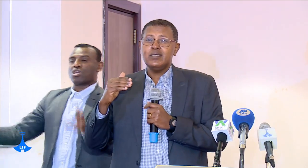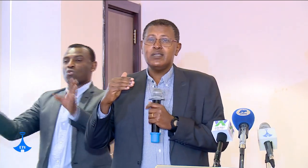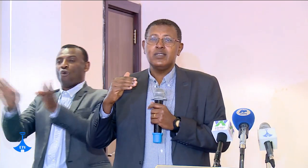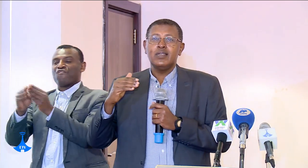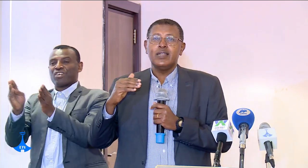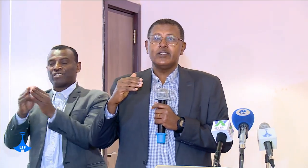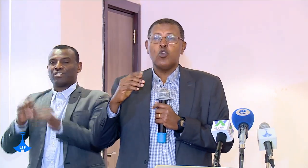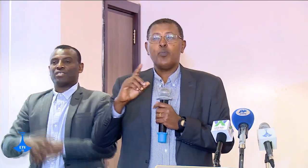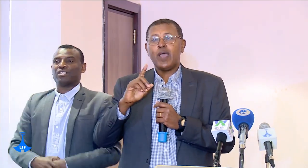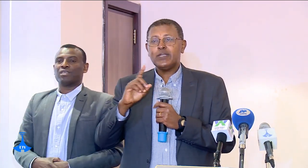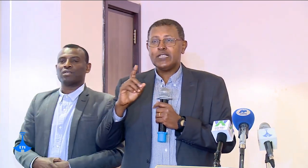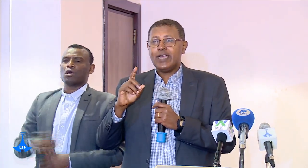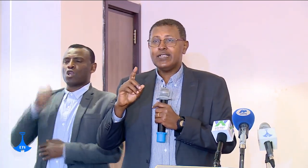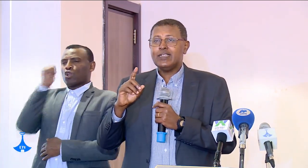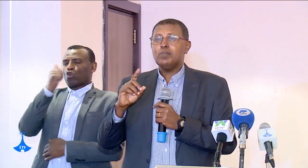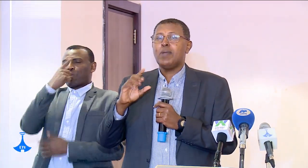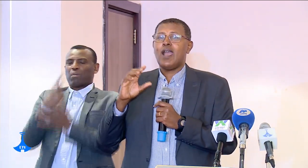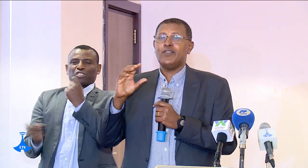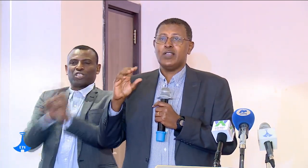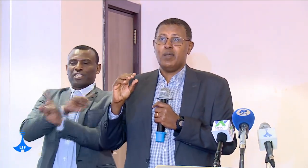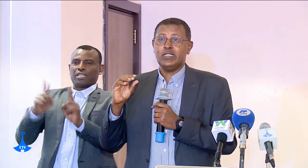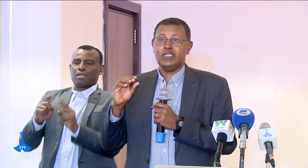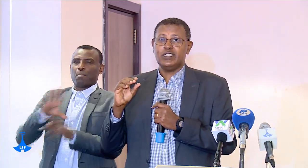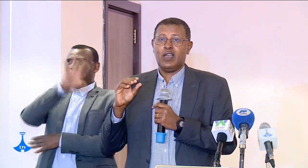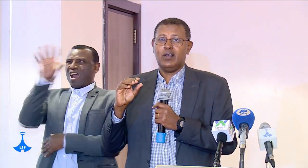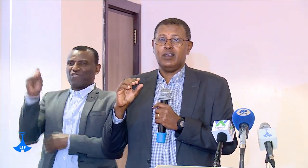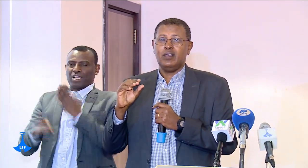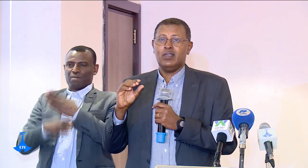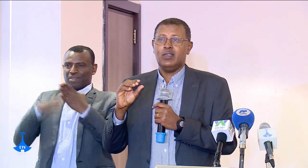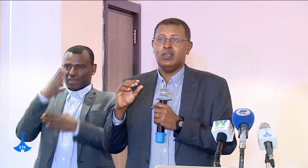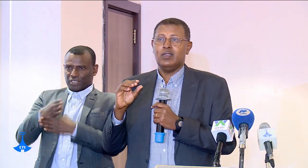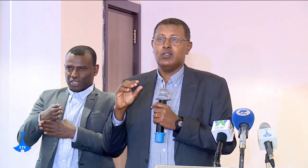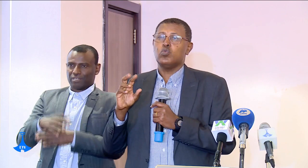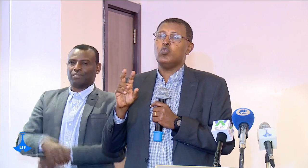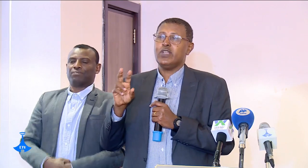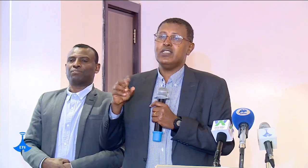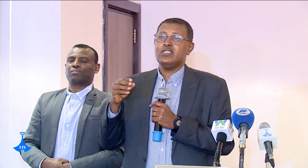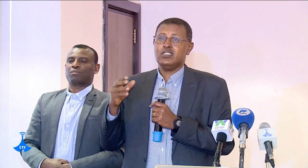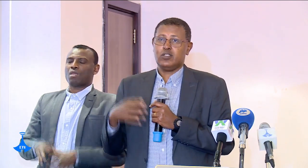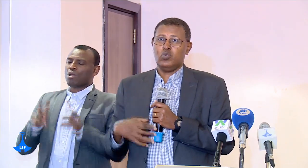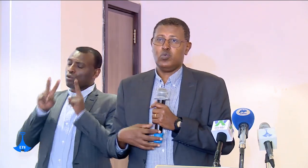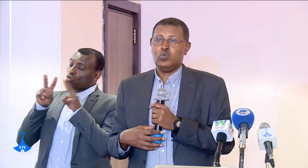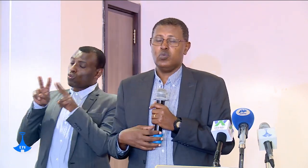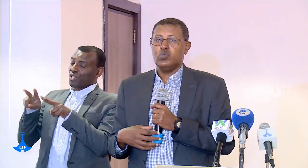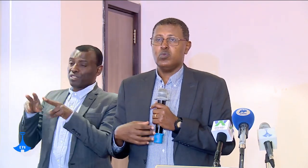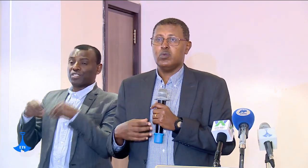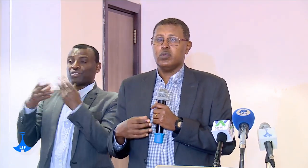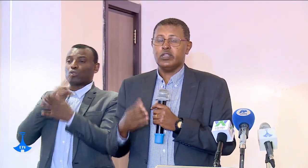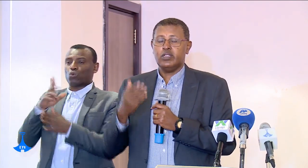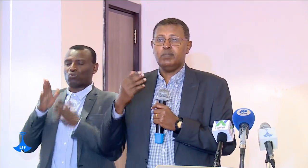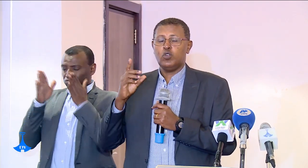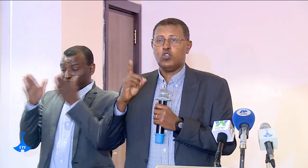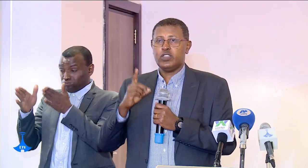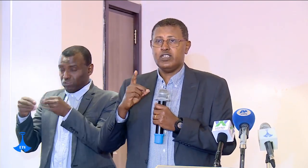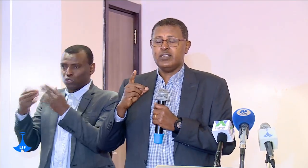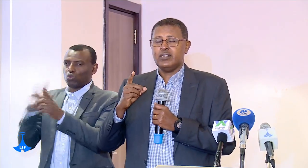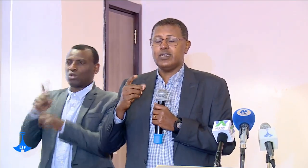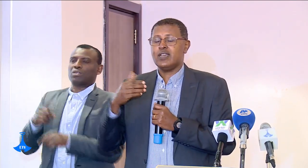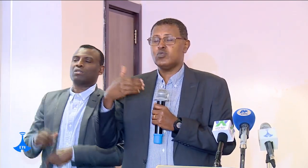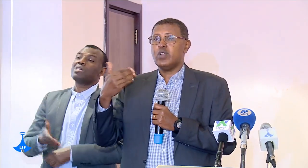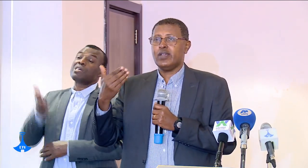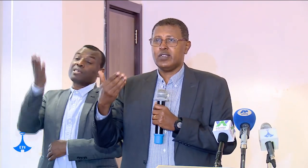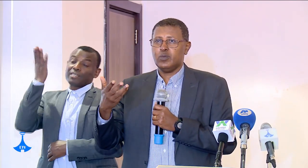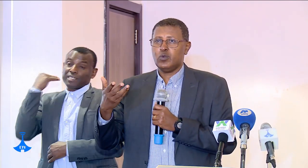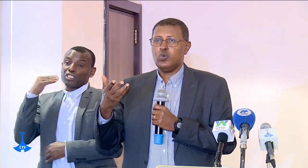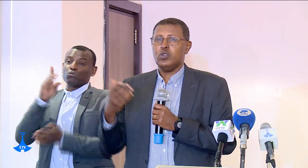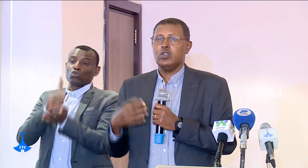የኮንፈረንስ ኢትዮጵያ ብቻ አይደለም በአፍሪካም ደረጃ ትኩረት የተሰጠው ነው። ቅድም ዶክተር